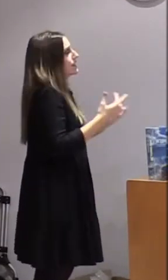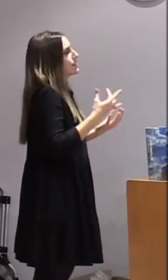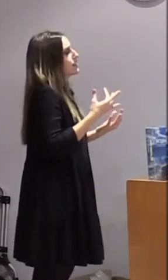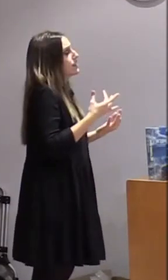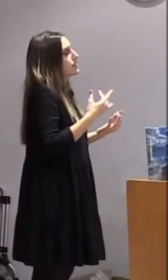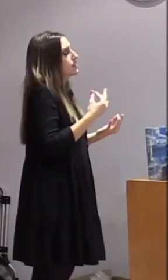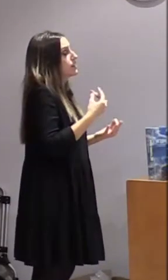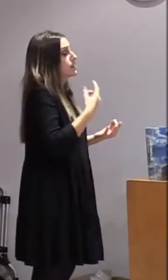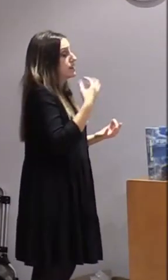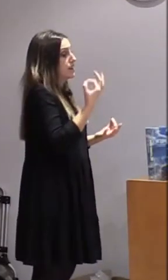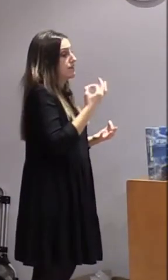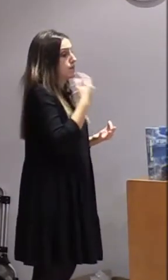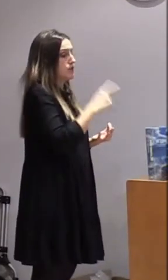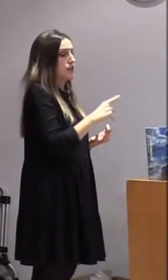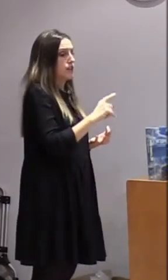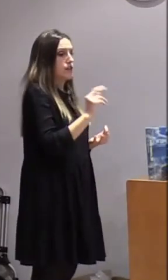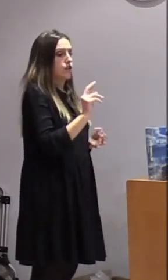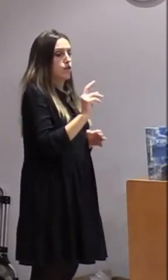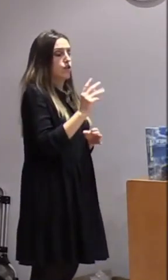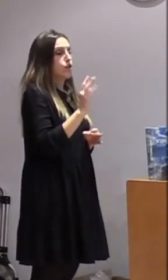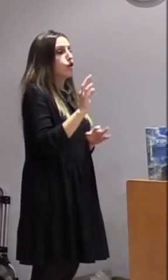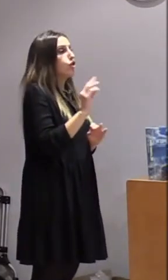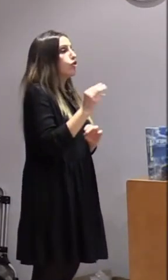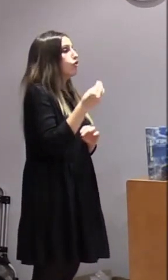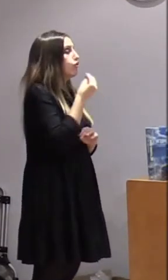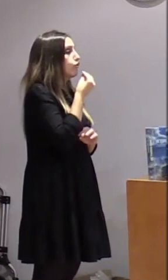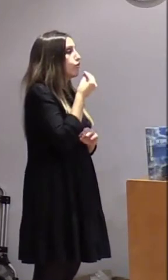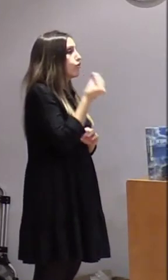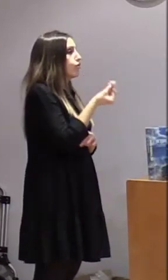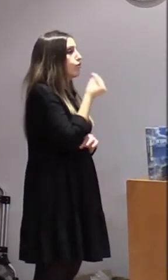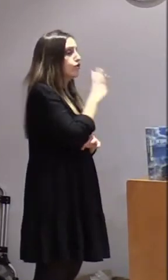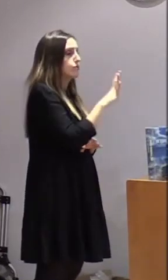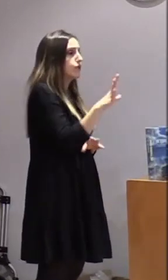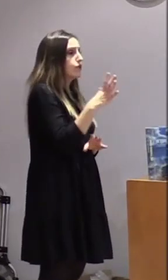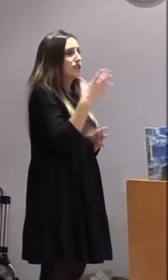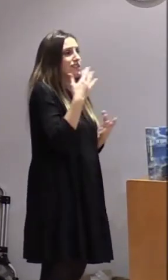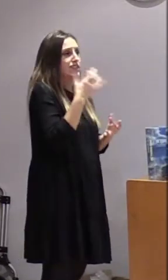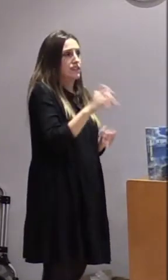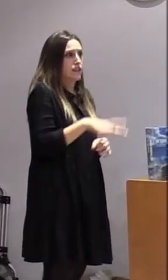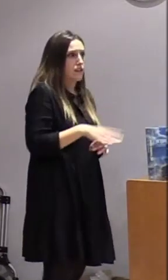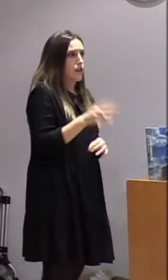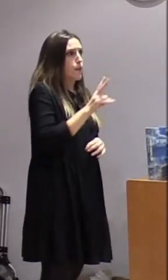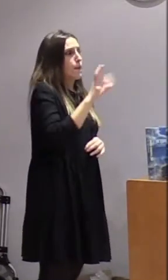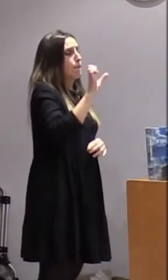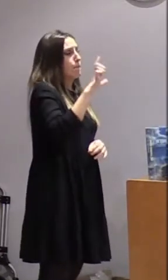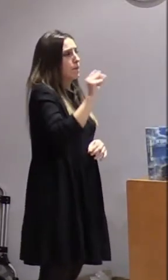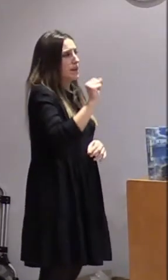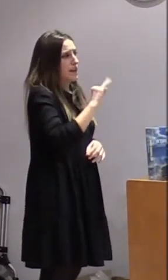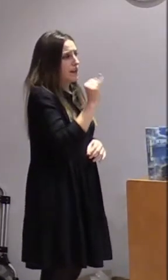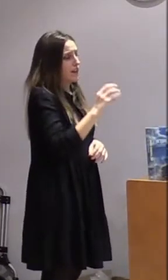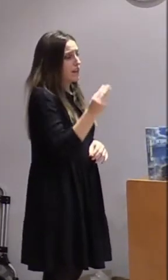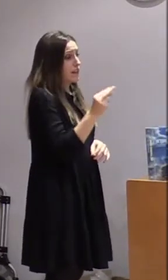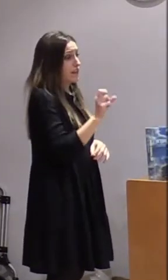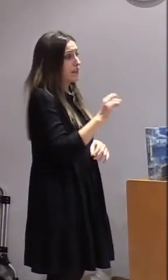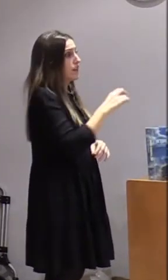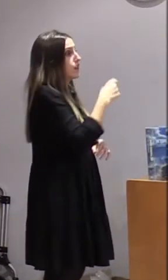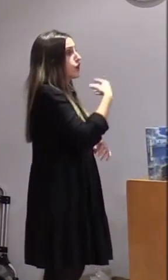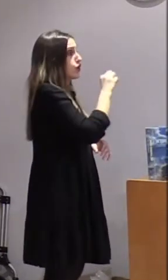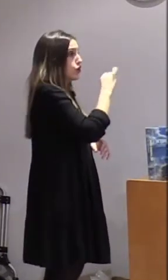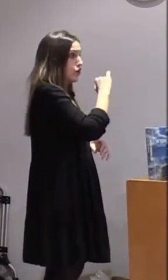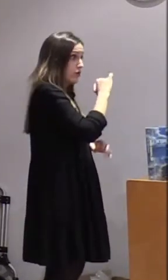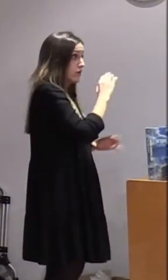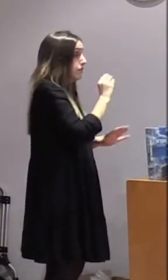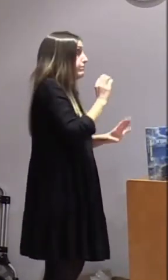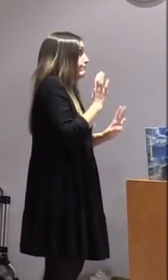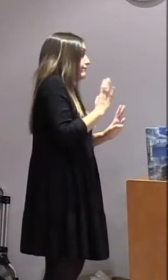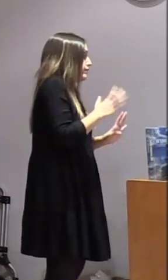mejores pintores de la pintura española han sido Velázquez y Goya. Para muchos críticos es así, pero antes he puesto cuadros de Greco, podríamos